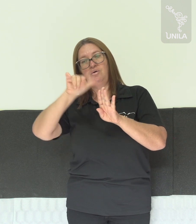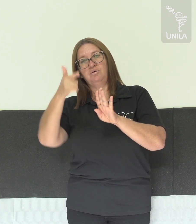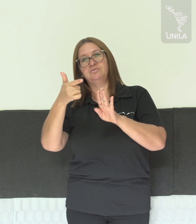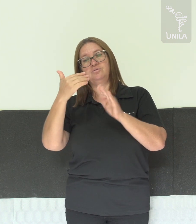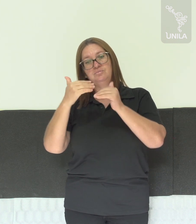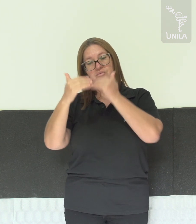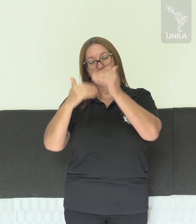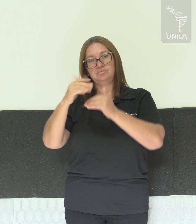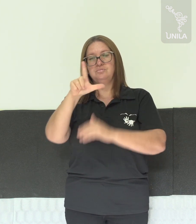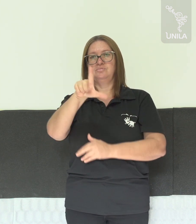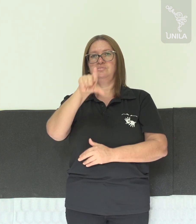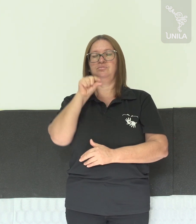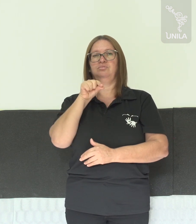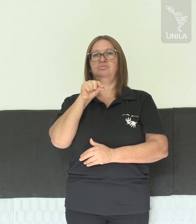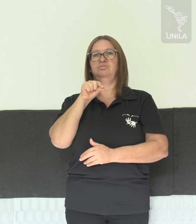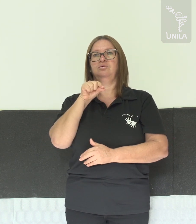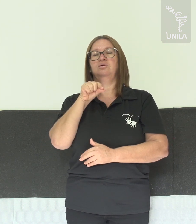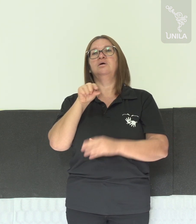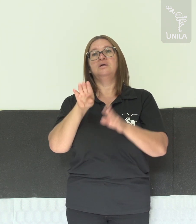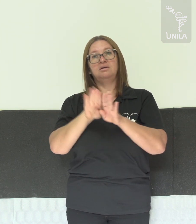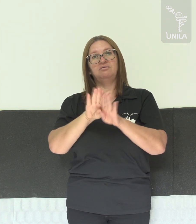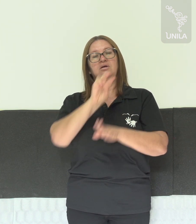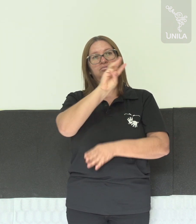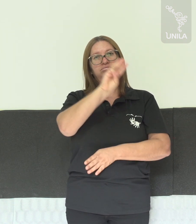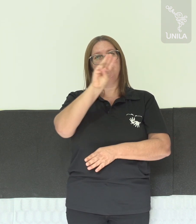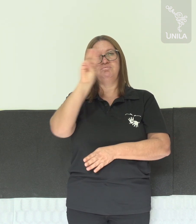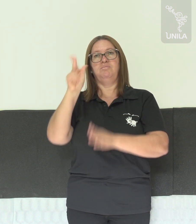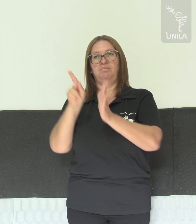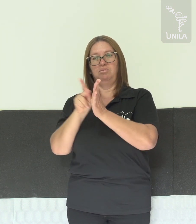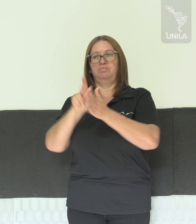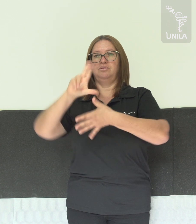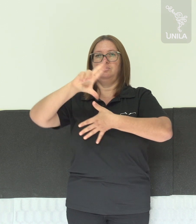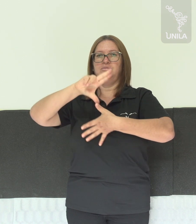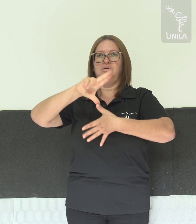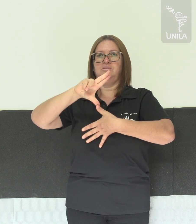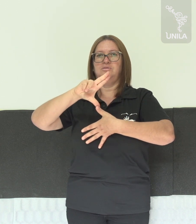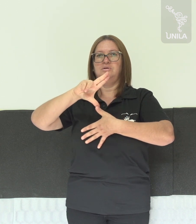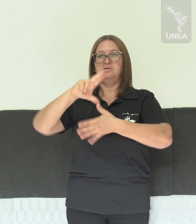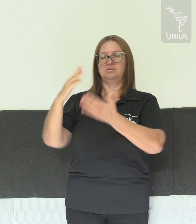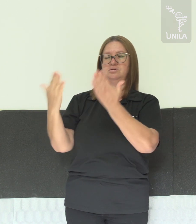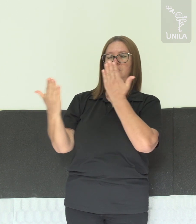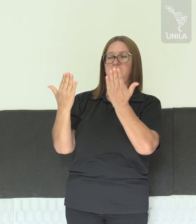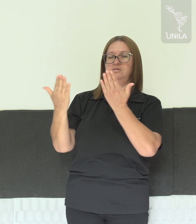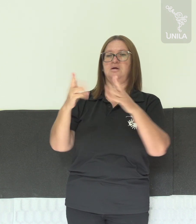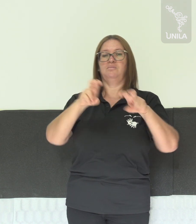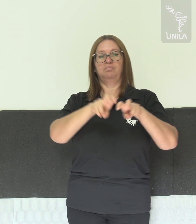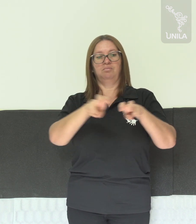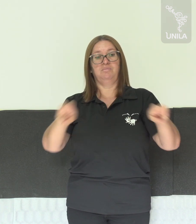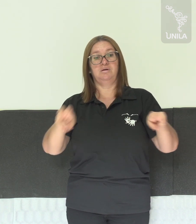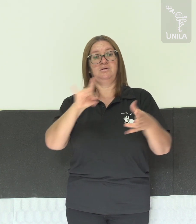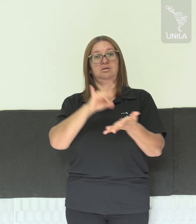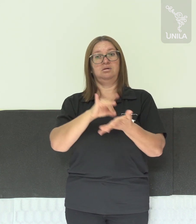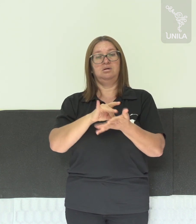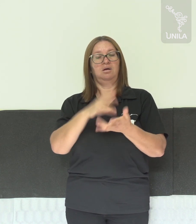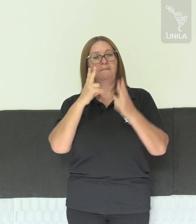ao presente processo seletivo, que venham a ser publicados pela ANILA, serão analisados por bancas de validação